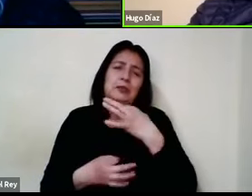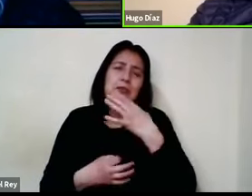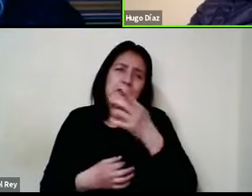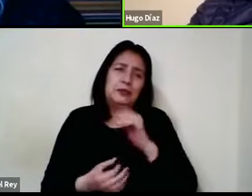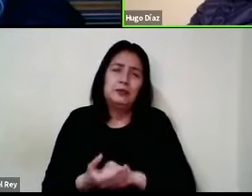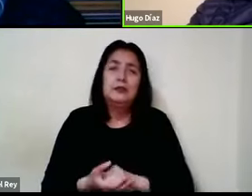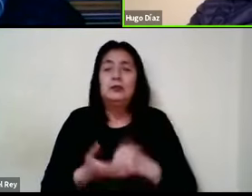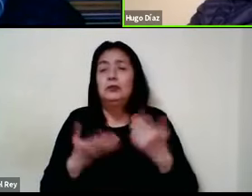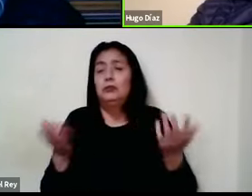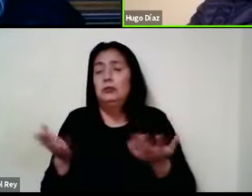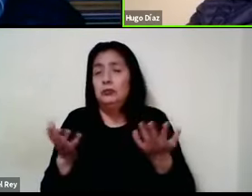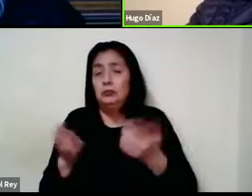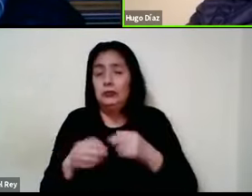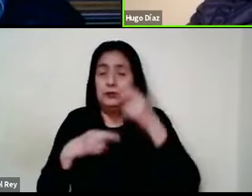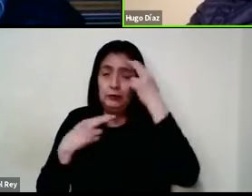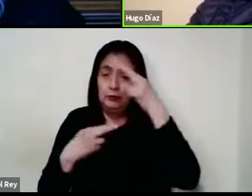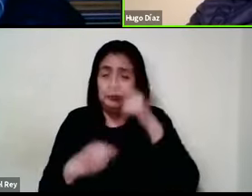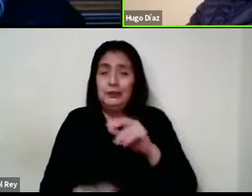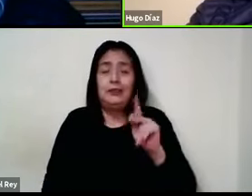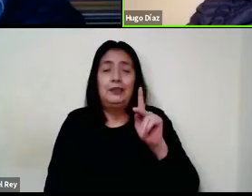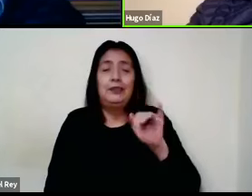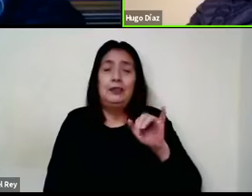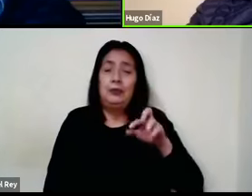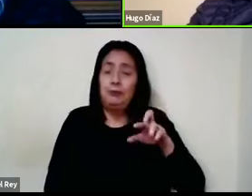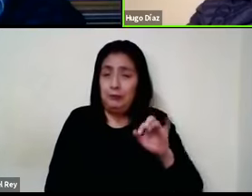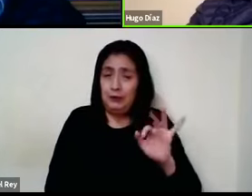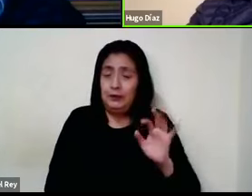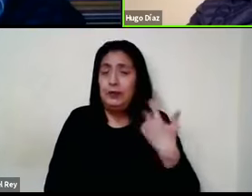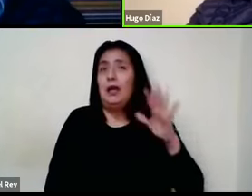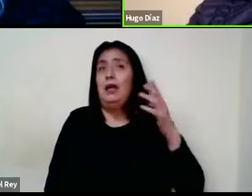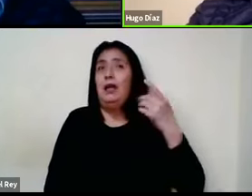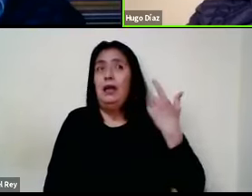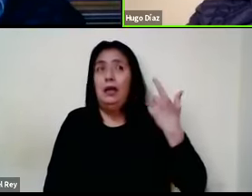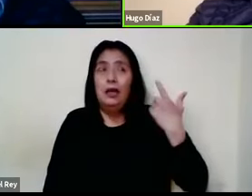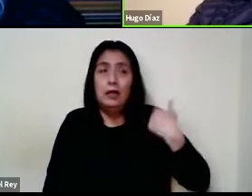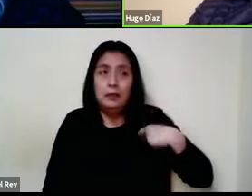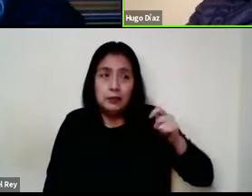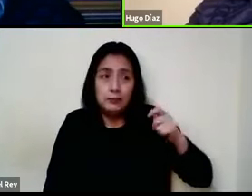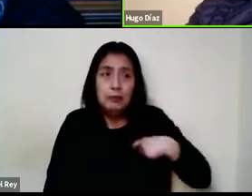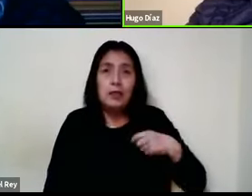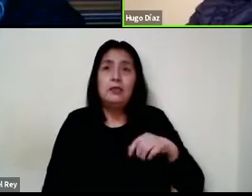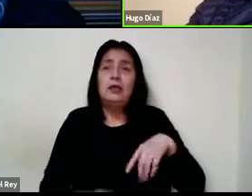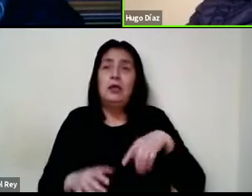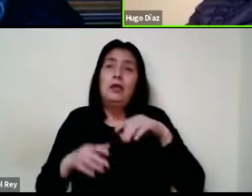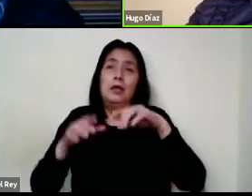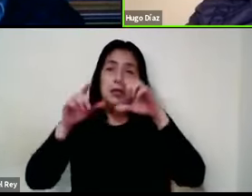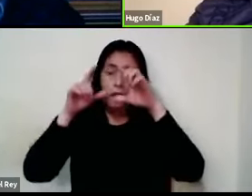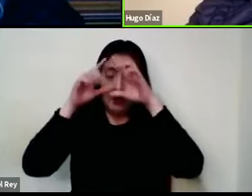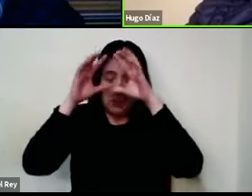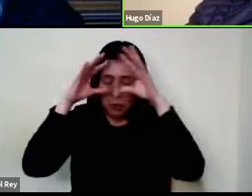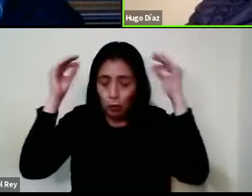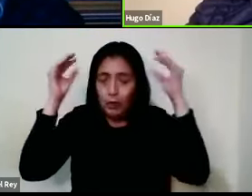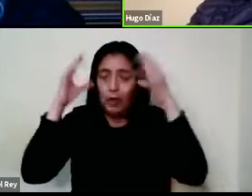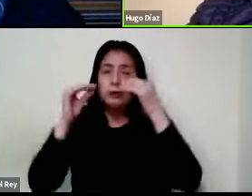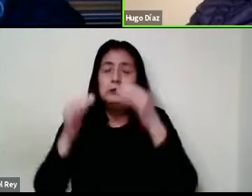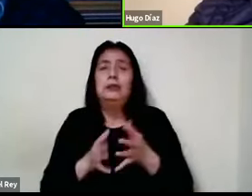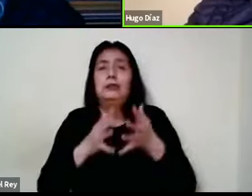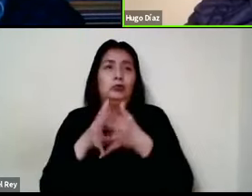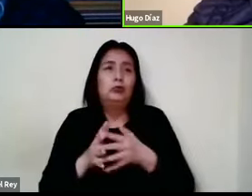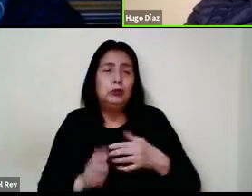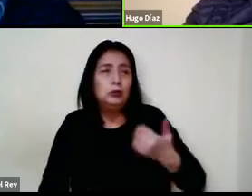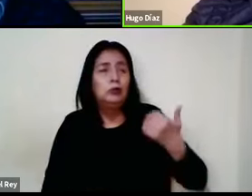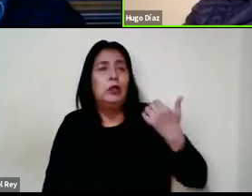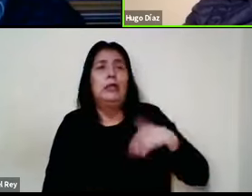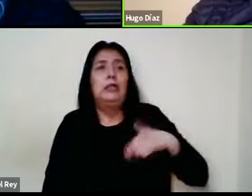en donde la noticia de Kipi pues ya aparecía en España, en Holanda, en Estados Unidos, en Argentina y